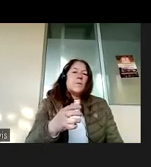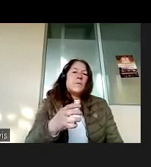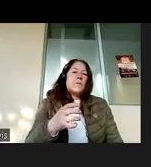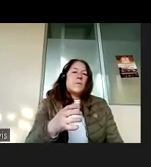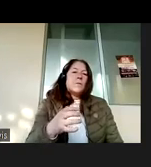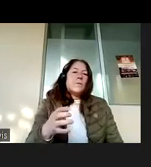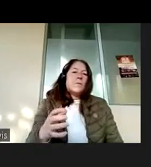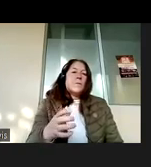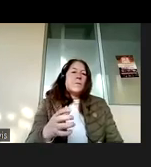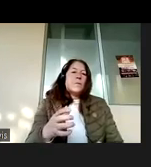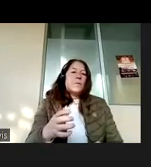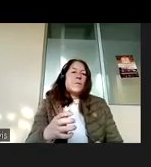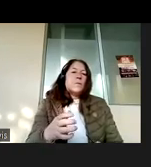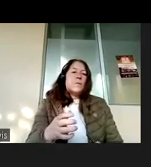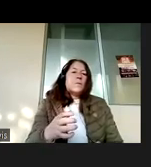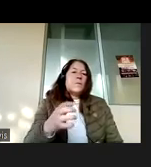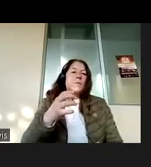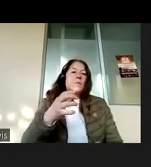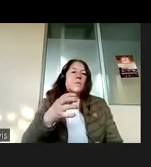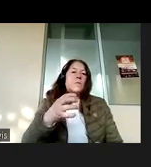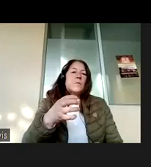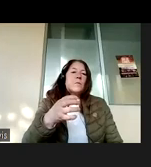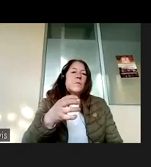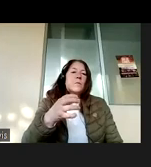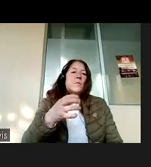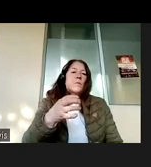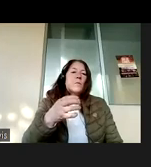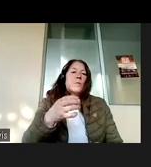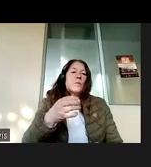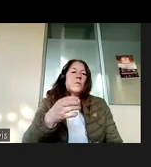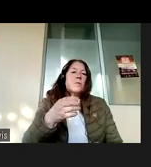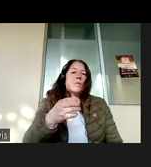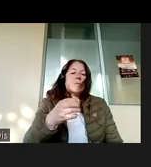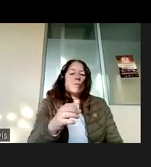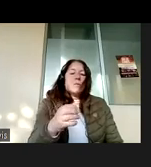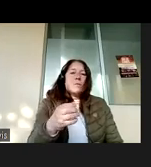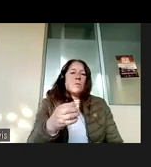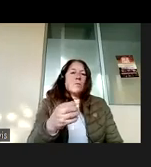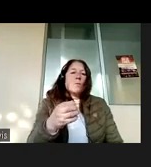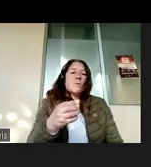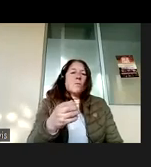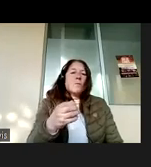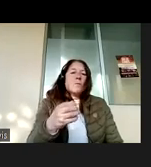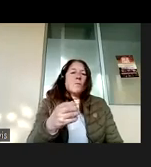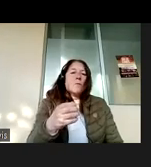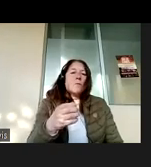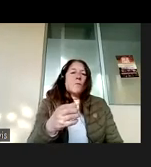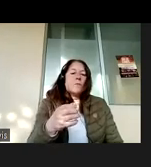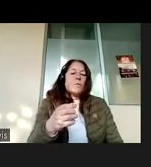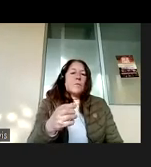queda la mano con esa forma, redondita, ¿cierto? Ahí redondita. Ya, entonces ya tenemos que un